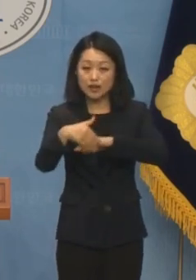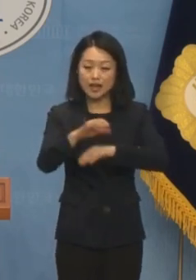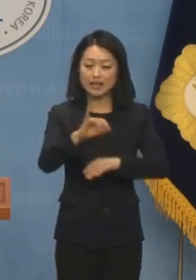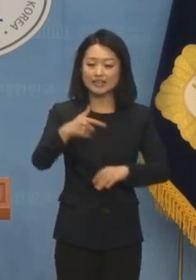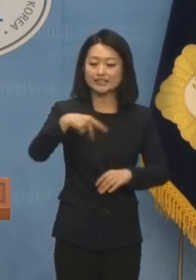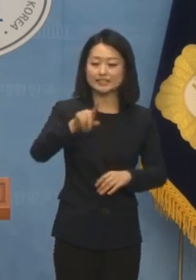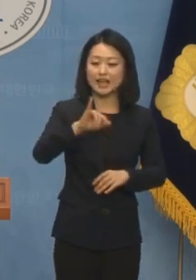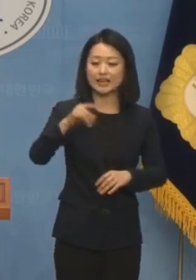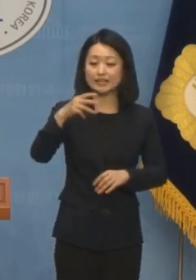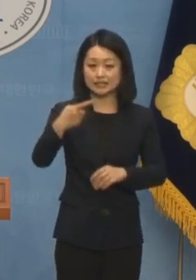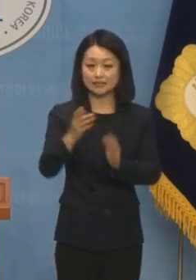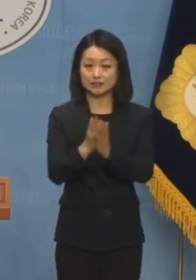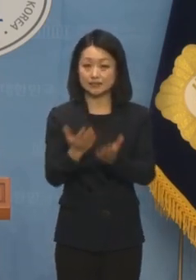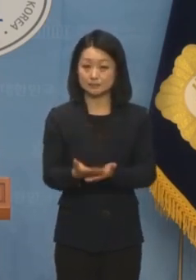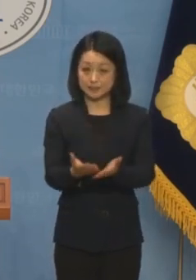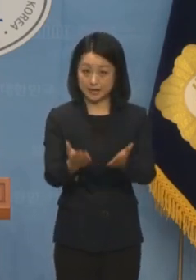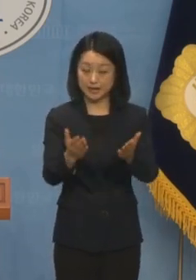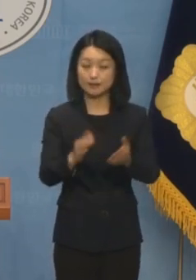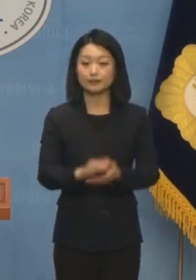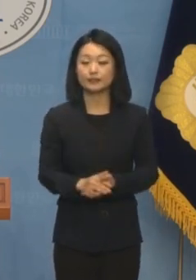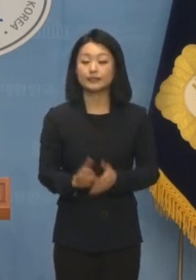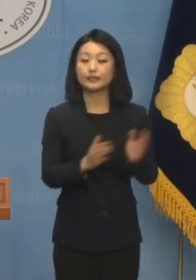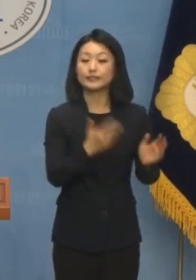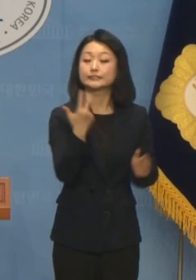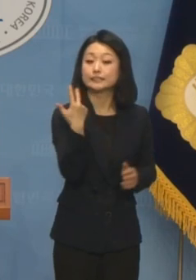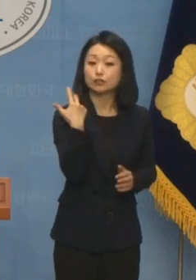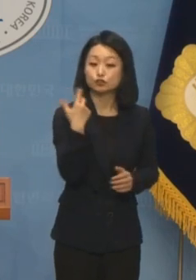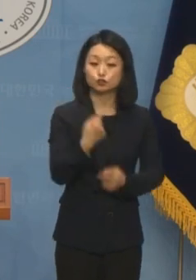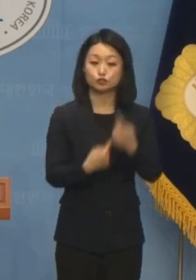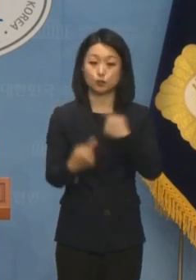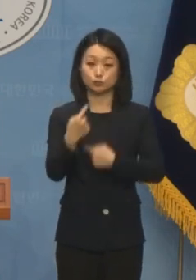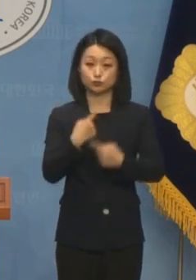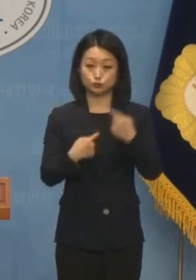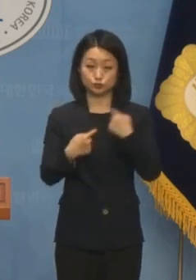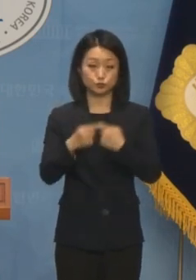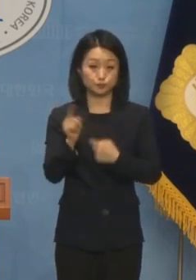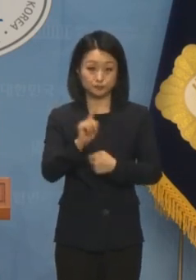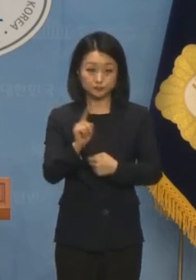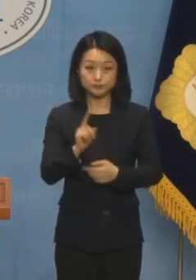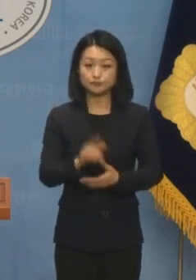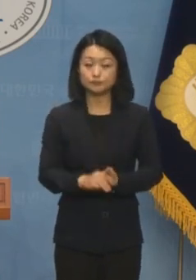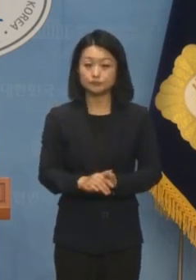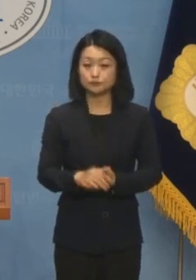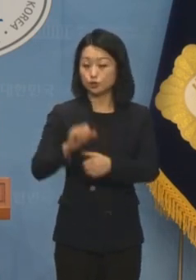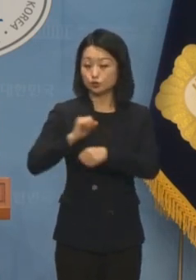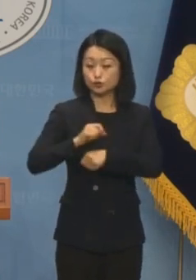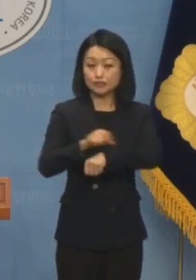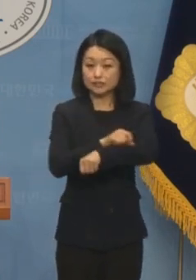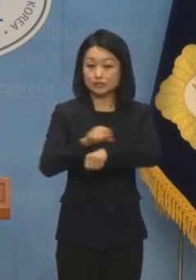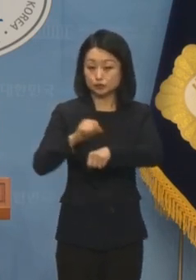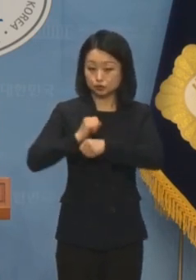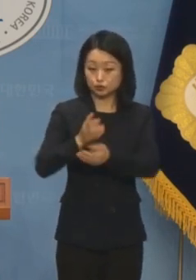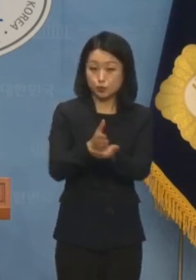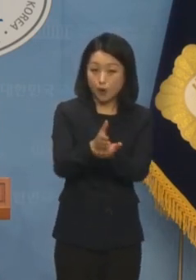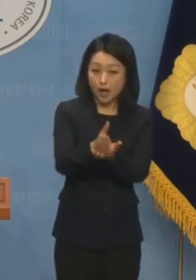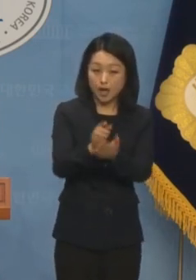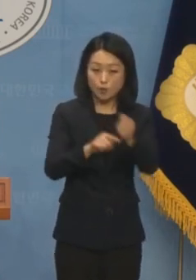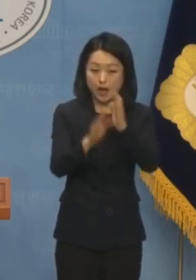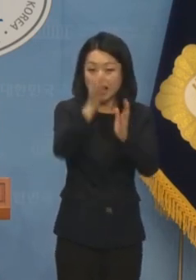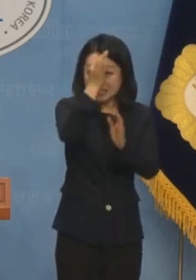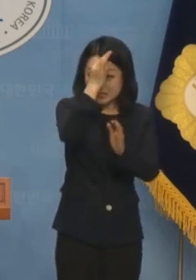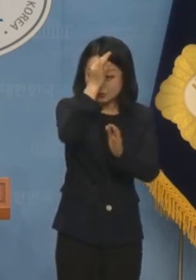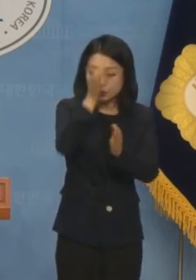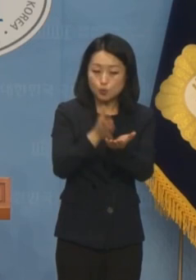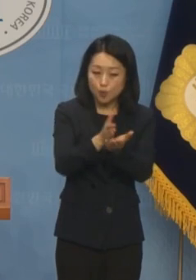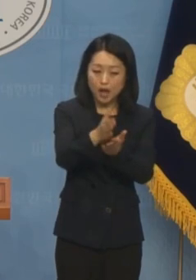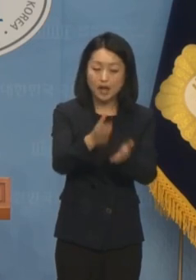인사이트를 발간합니다. 다음은 지난주 접수 의안입니다. 군인의 특수병과에 과학기술과를